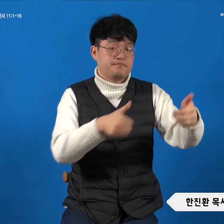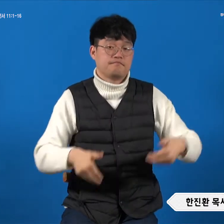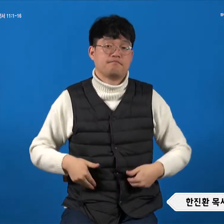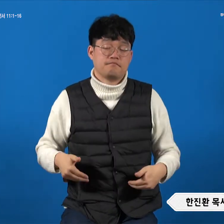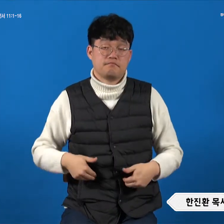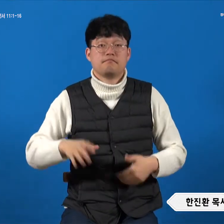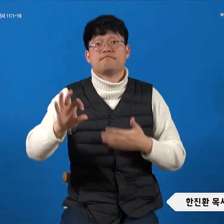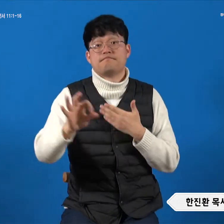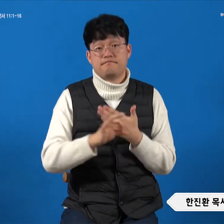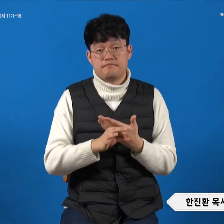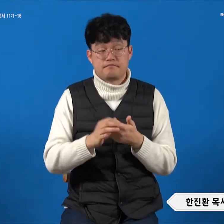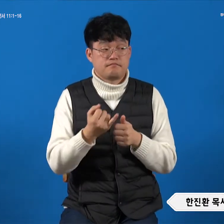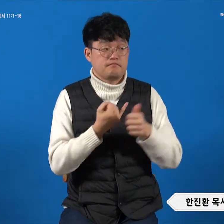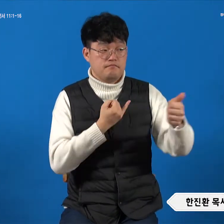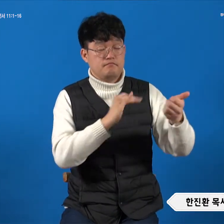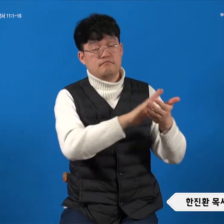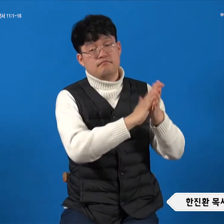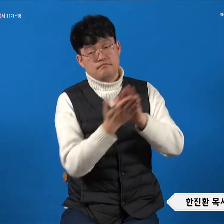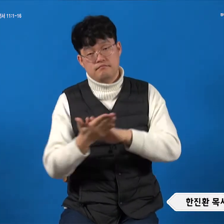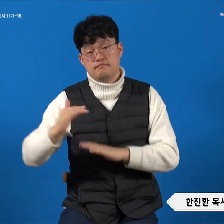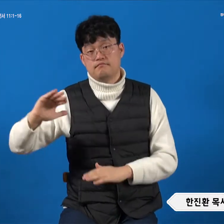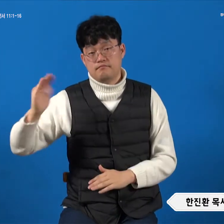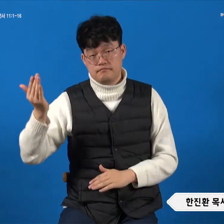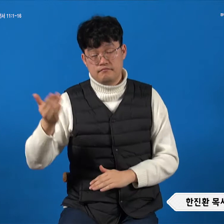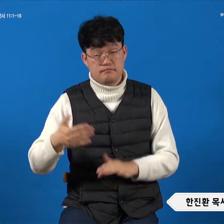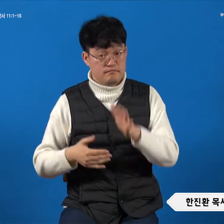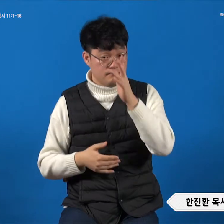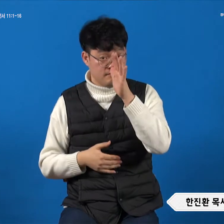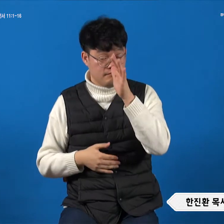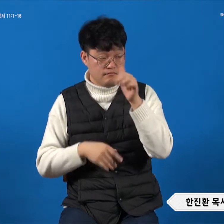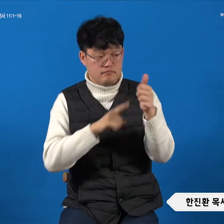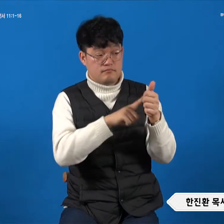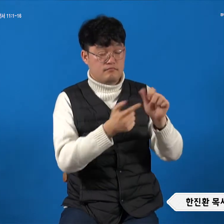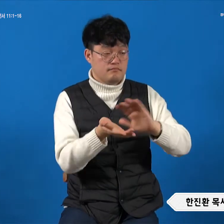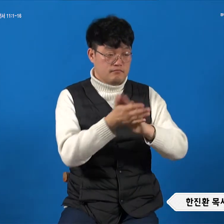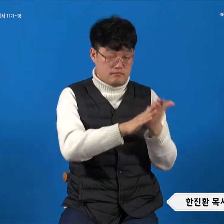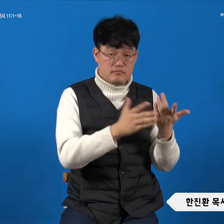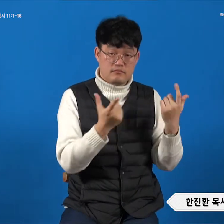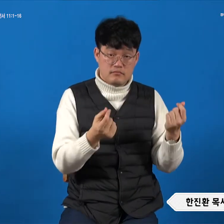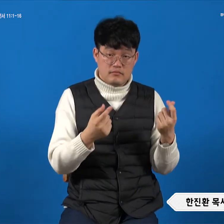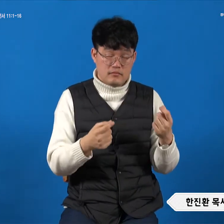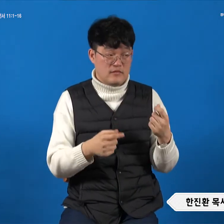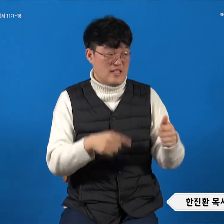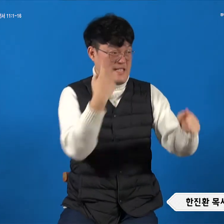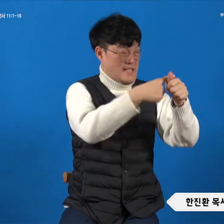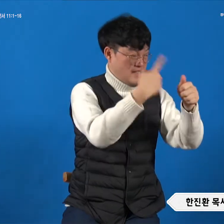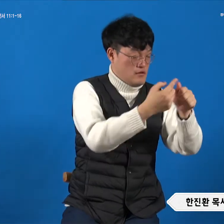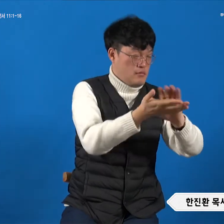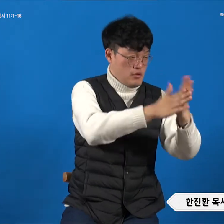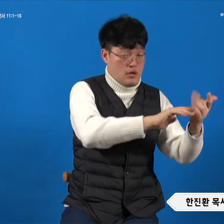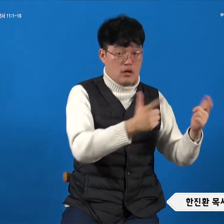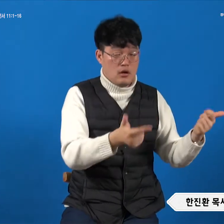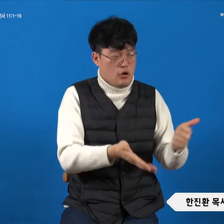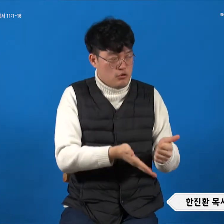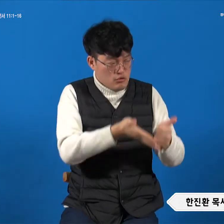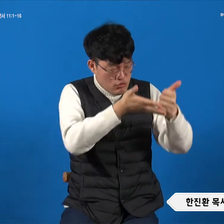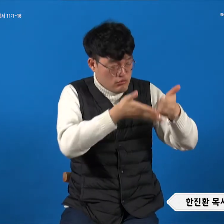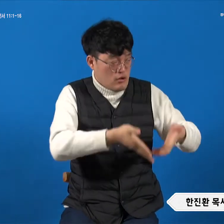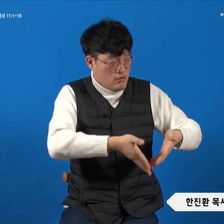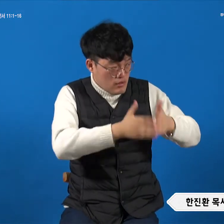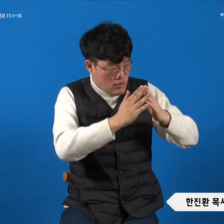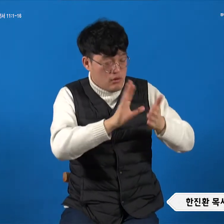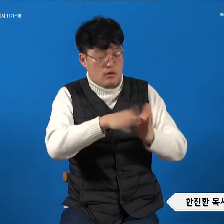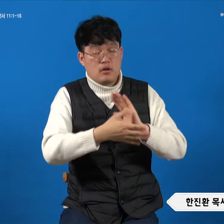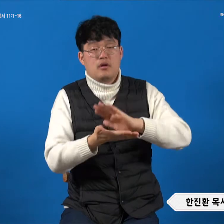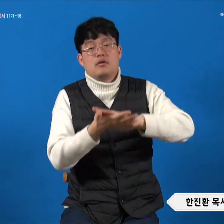따르는 것입니다. 그러면 남편이 변하게 됩니다. 바보 온달 변하듯이 비난할 때 변하는 것이 아니라